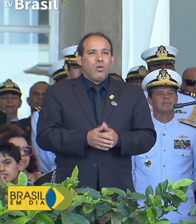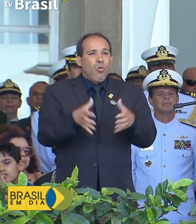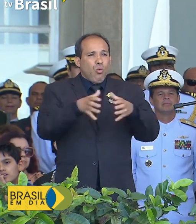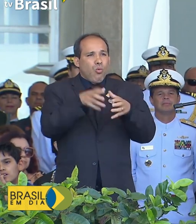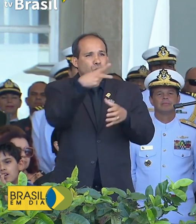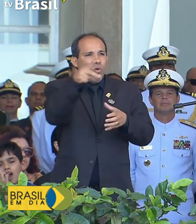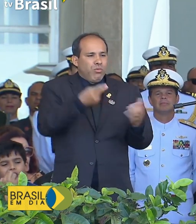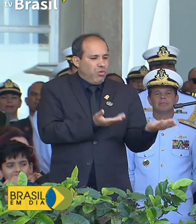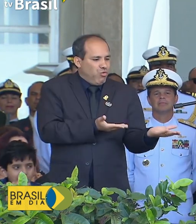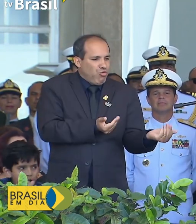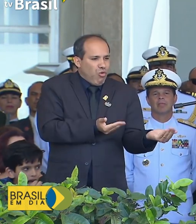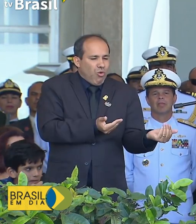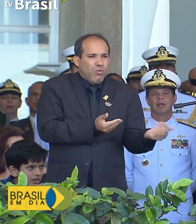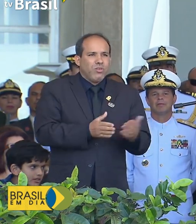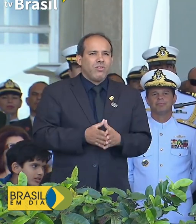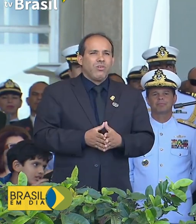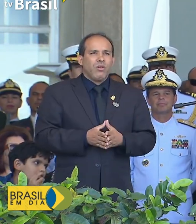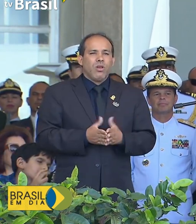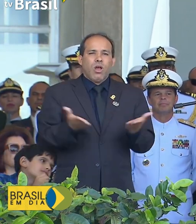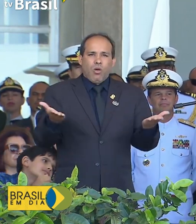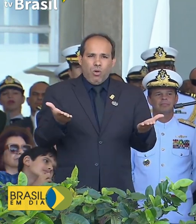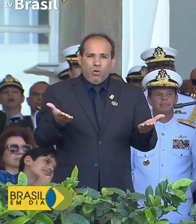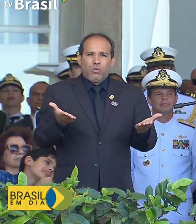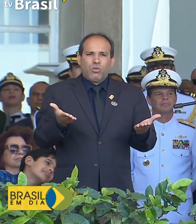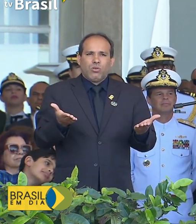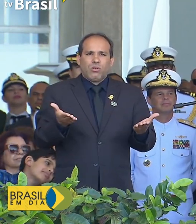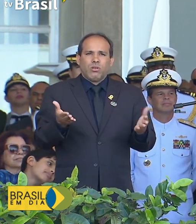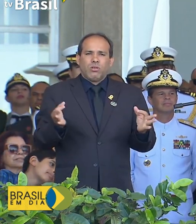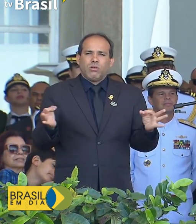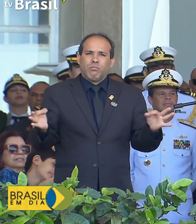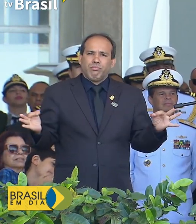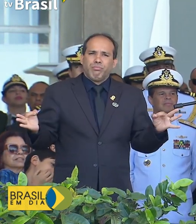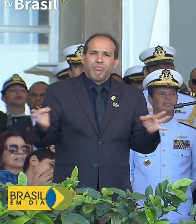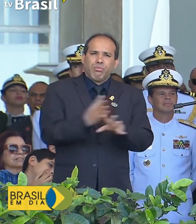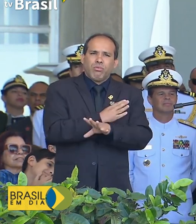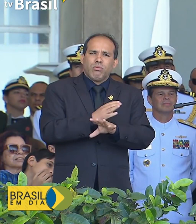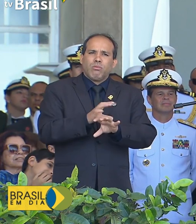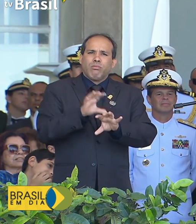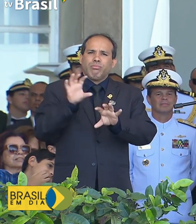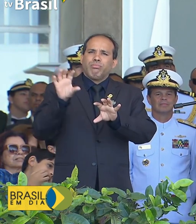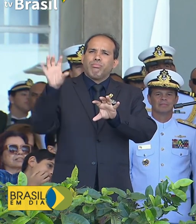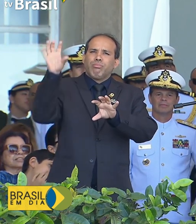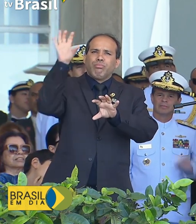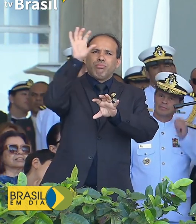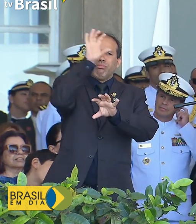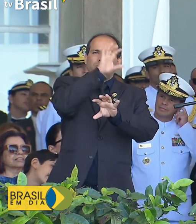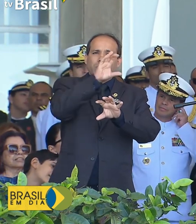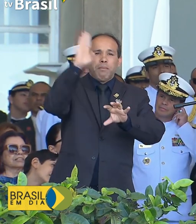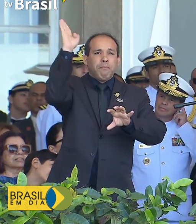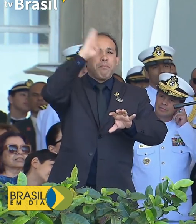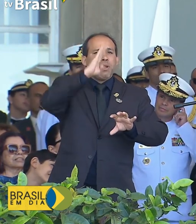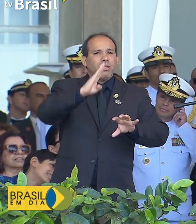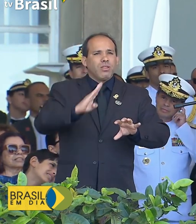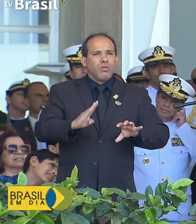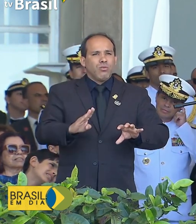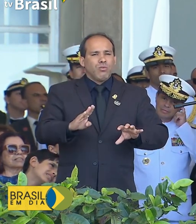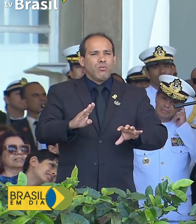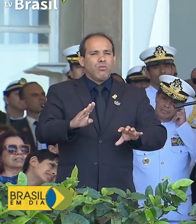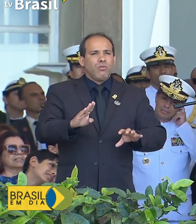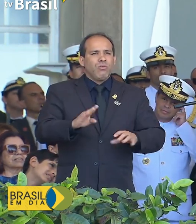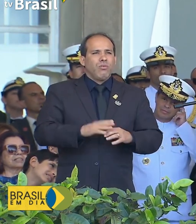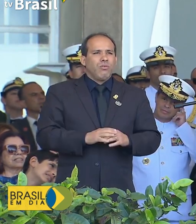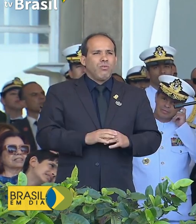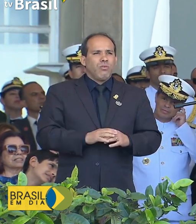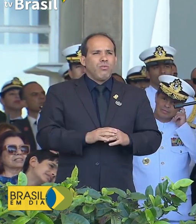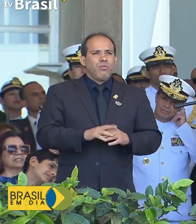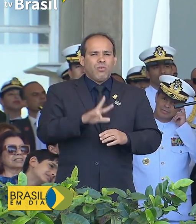garotada, esses jovens que hoje se espalham pelos 4 cantos do nosso país, levarão